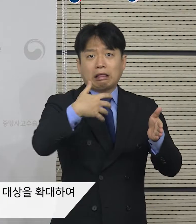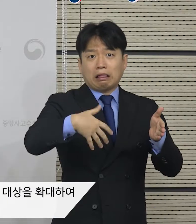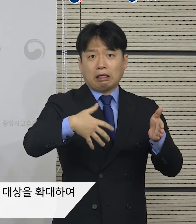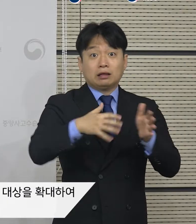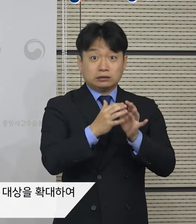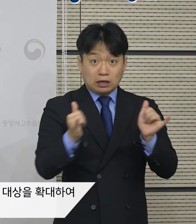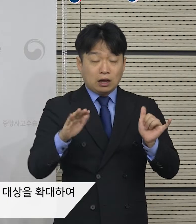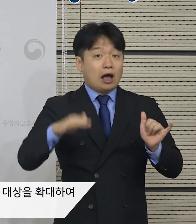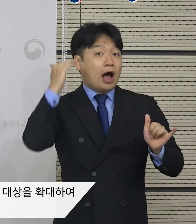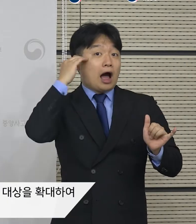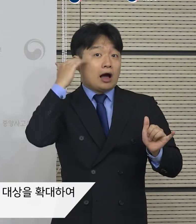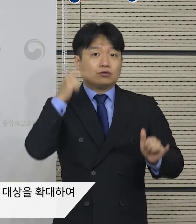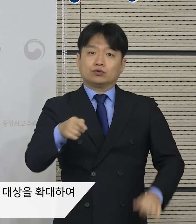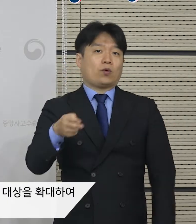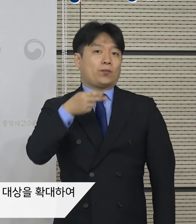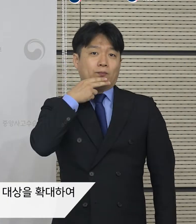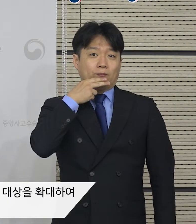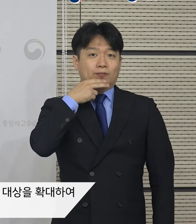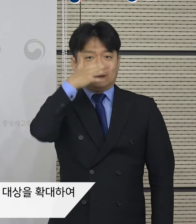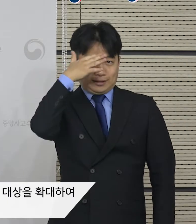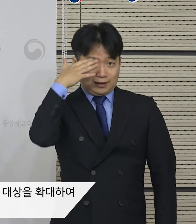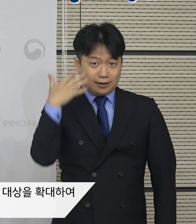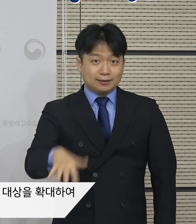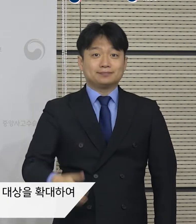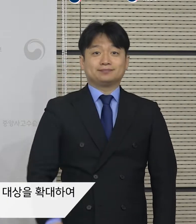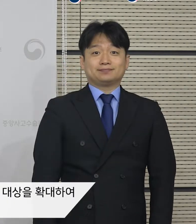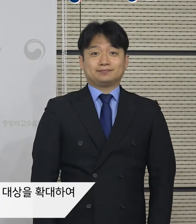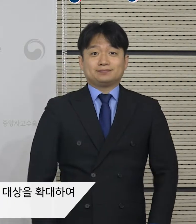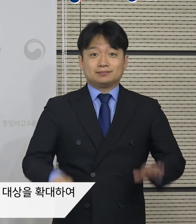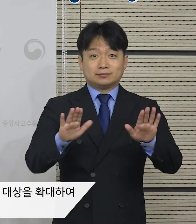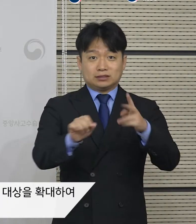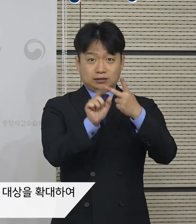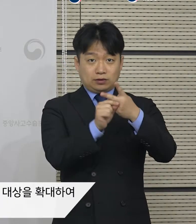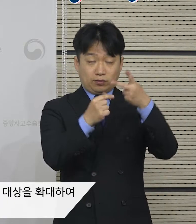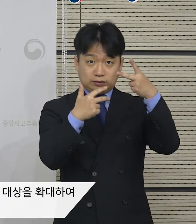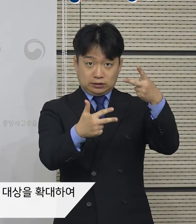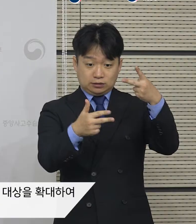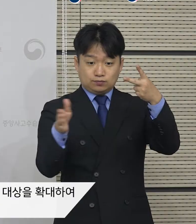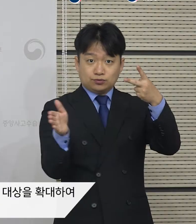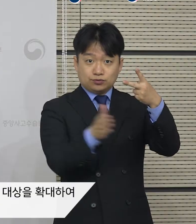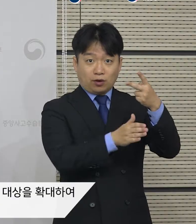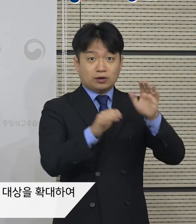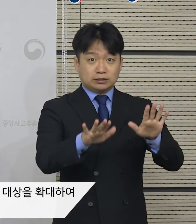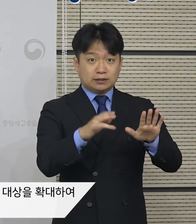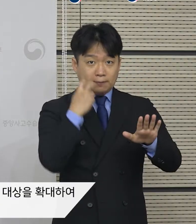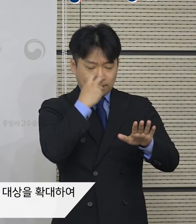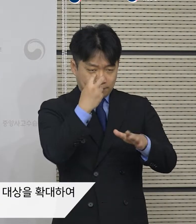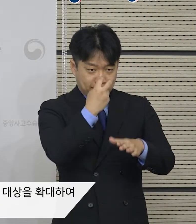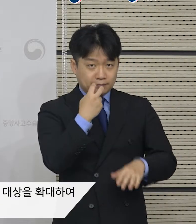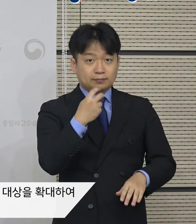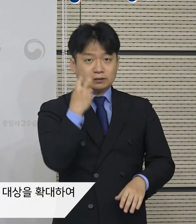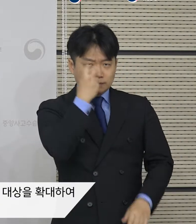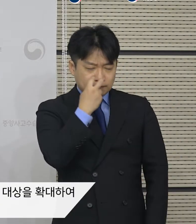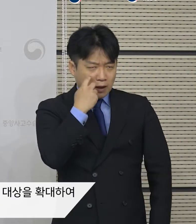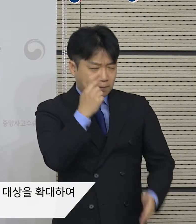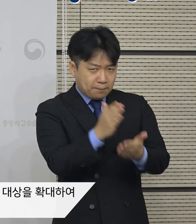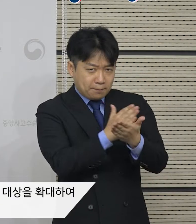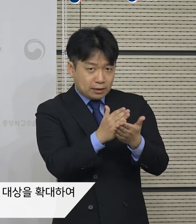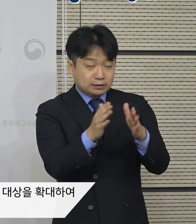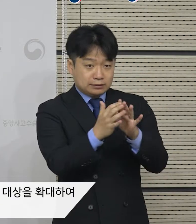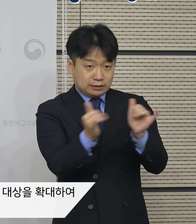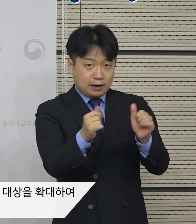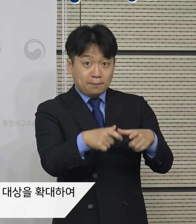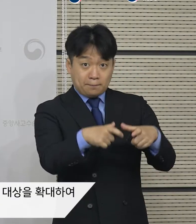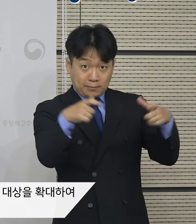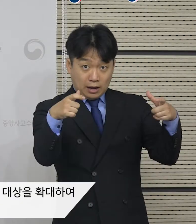환자는 나타나고 있지 않습니다. 특히 2월 7일부터 진단검사의 대상을 확대하여